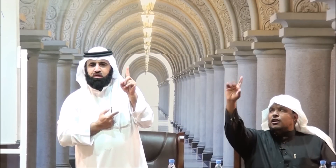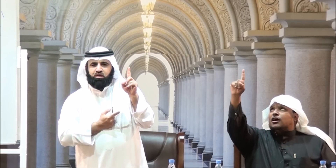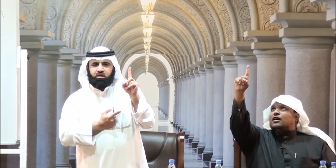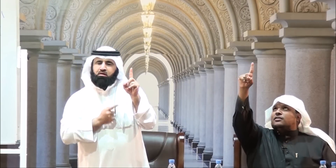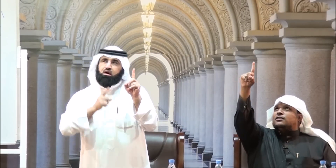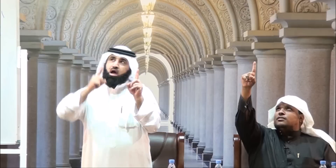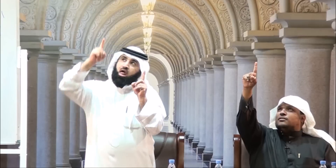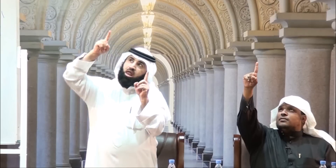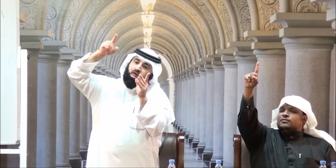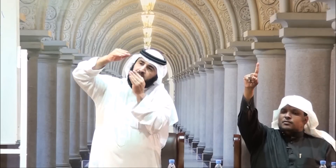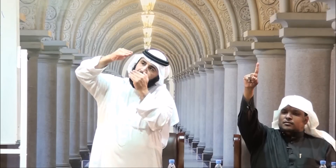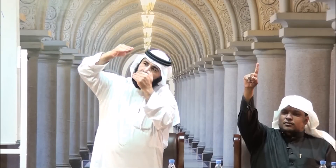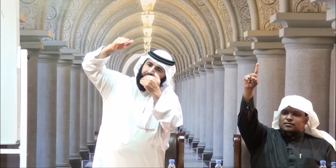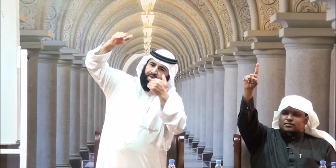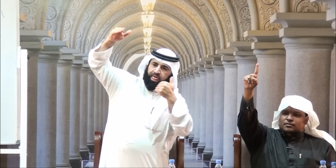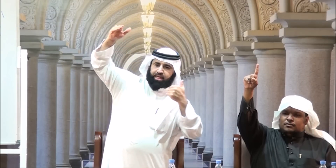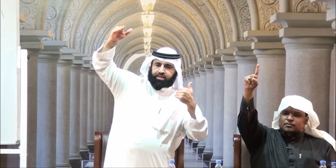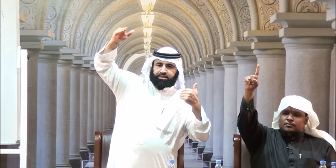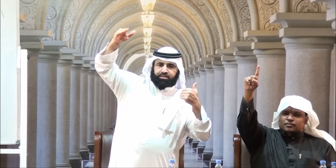البعد عن الله.